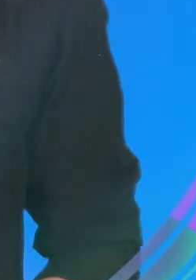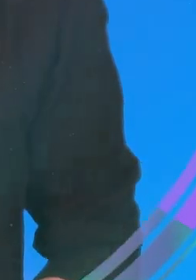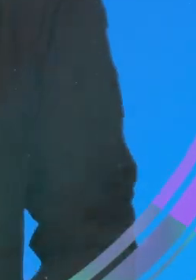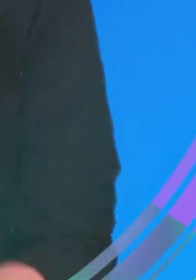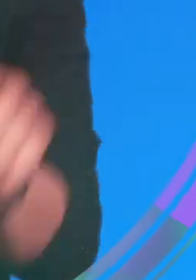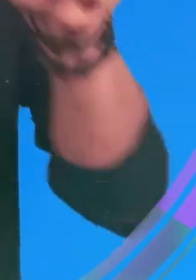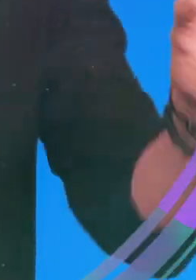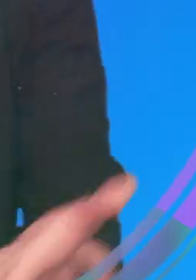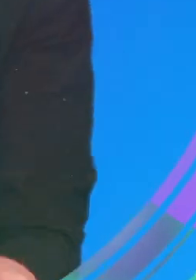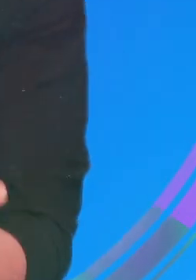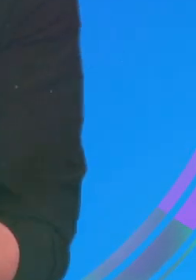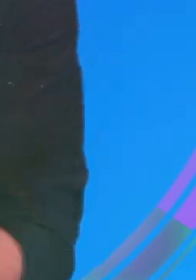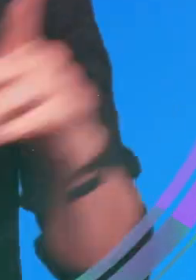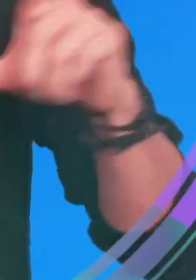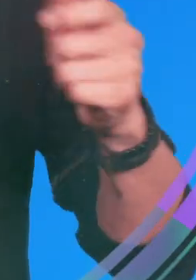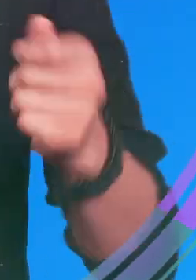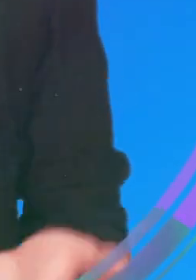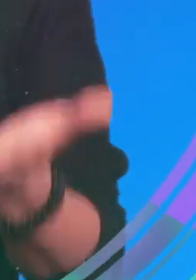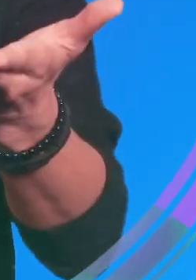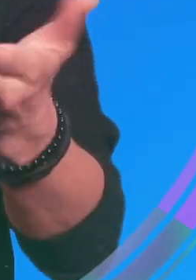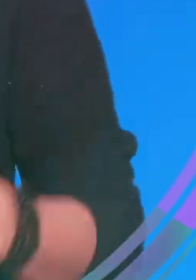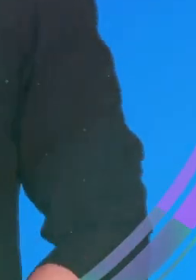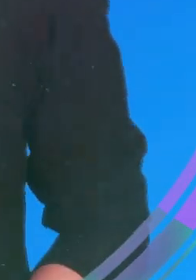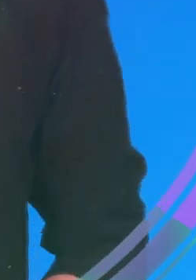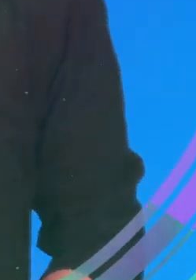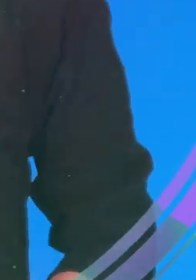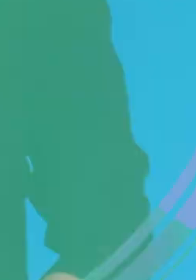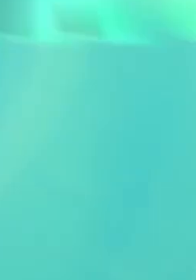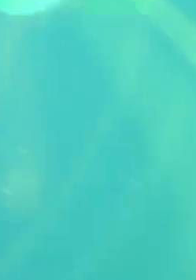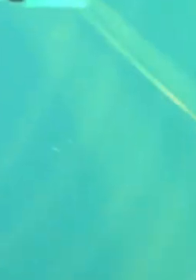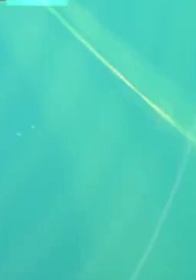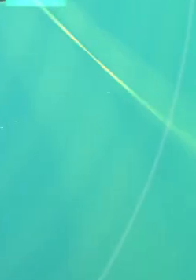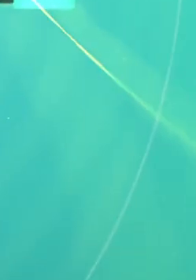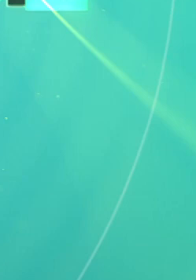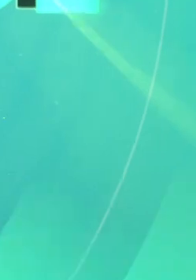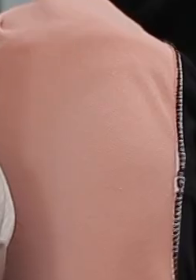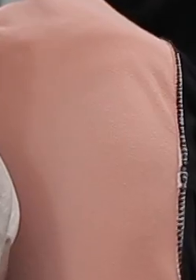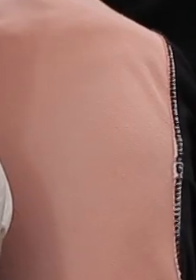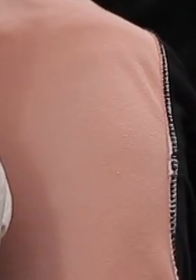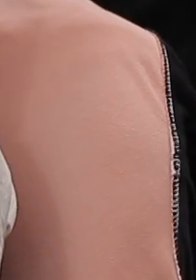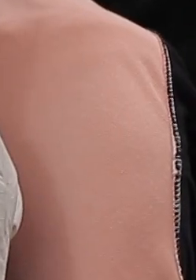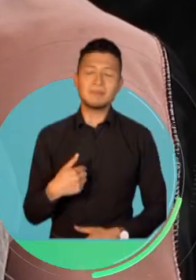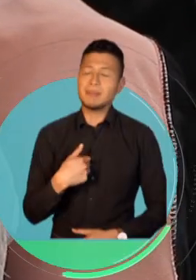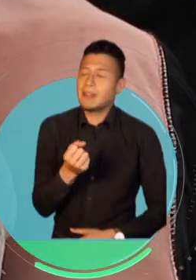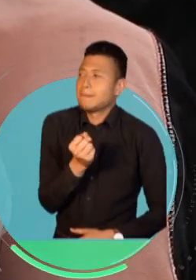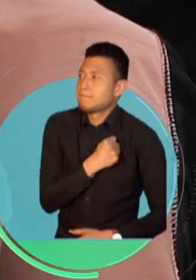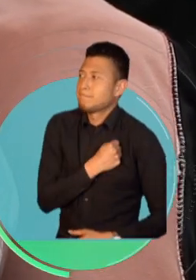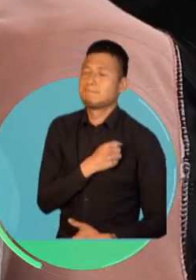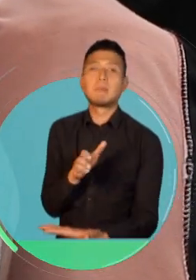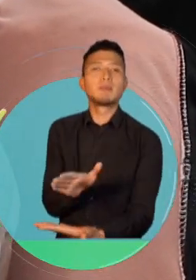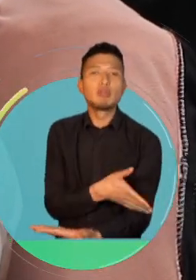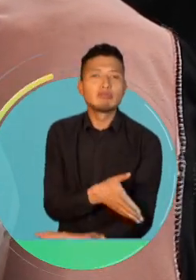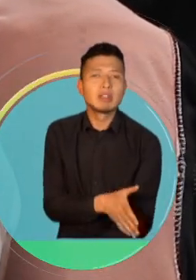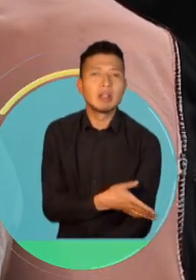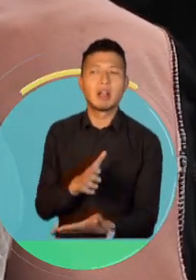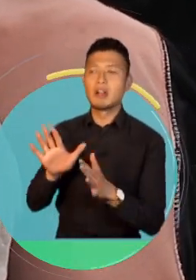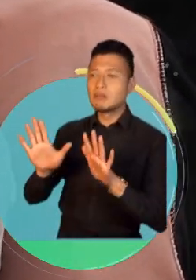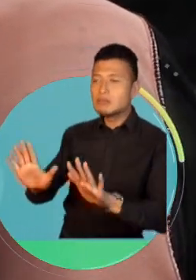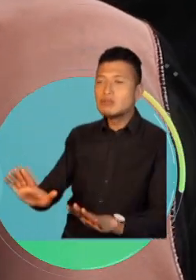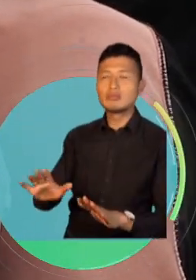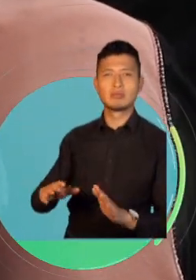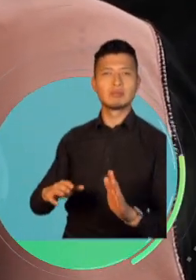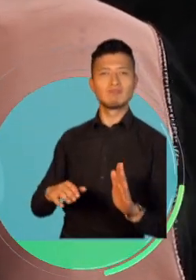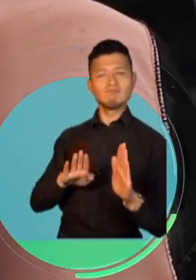Esta es la opinión de la gente en toma el control me encanta la música la disfruto